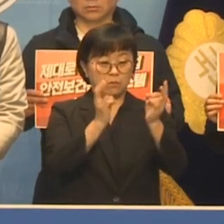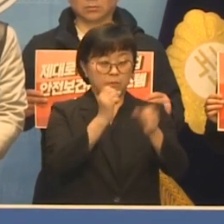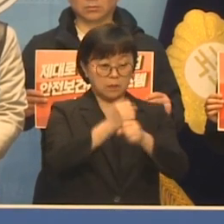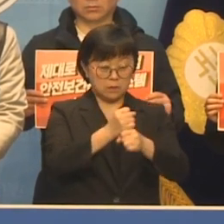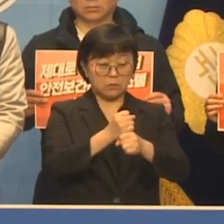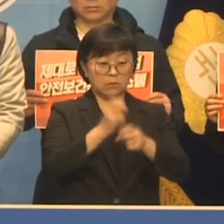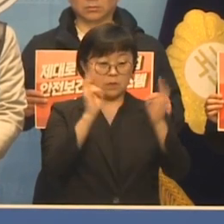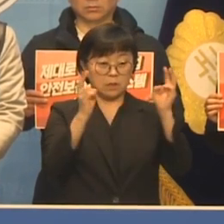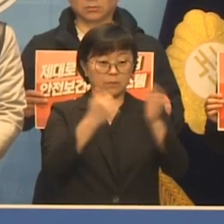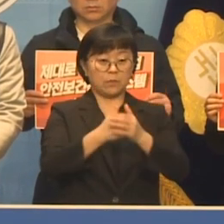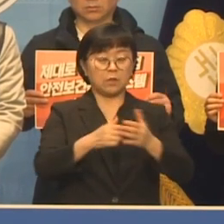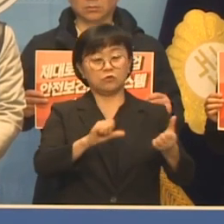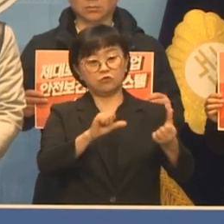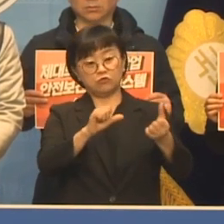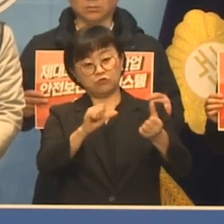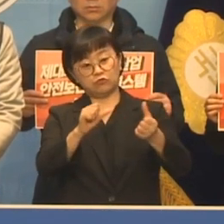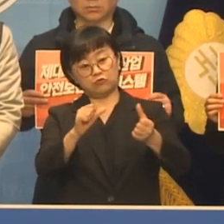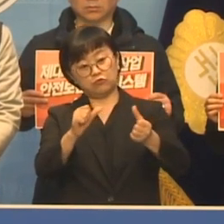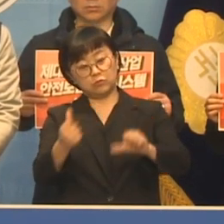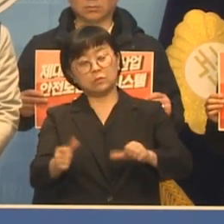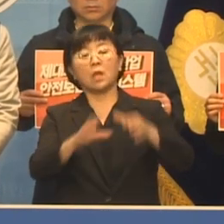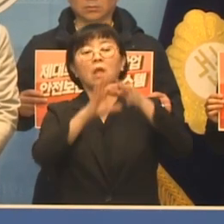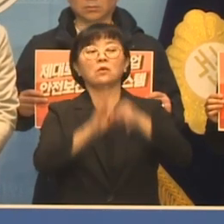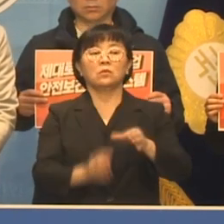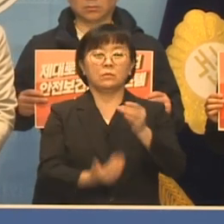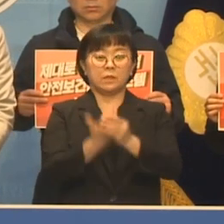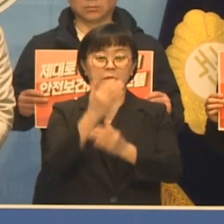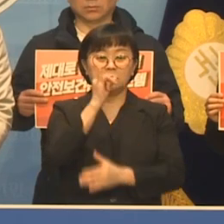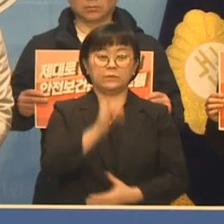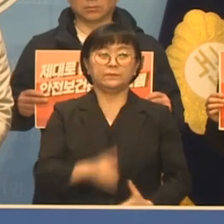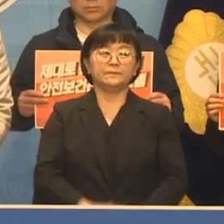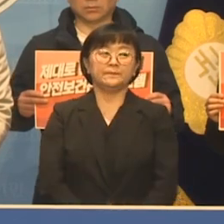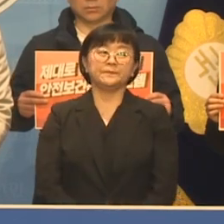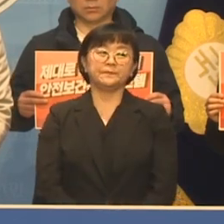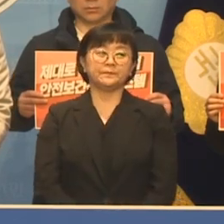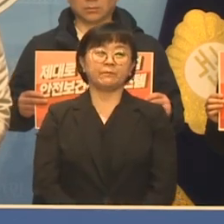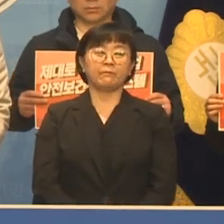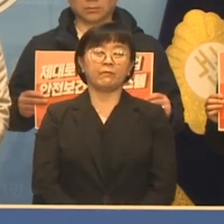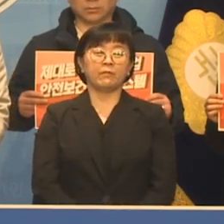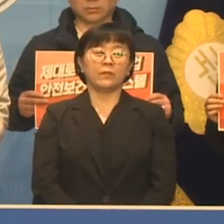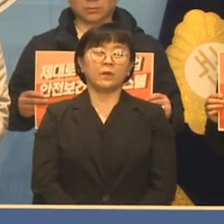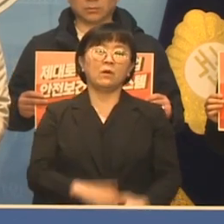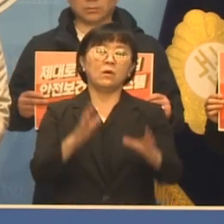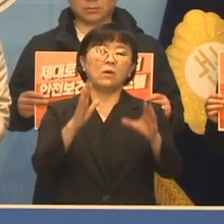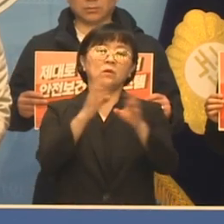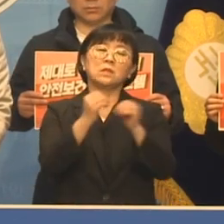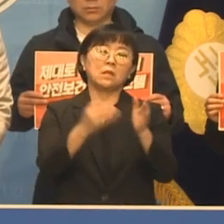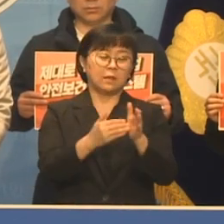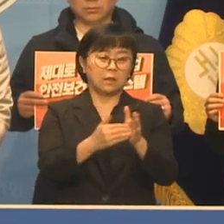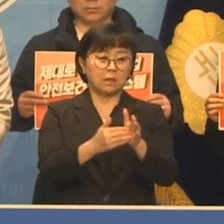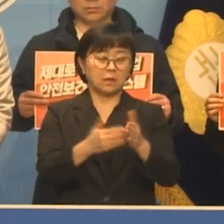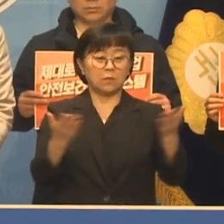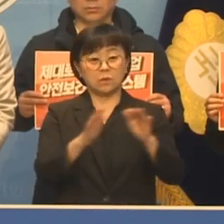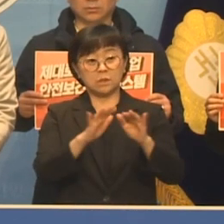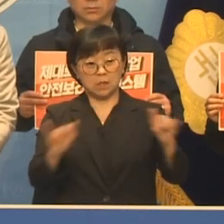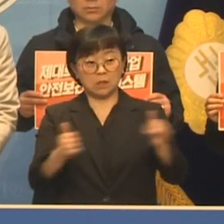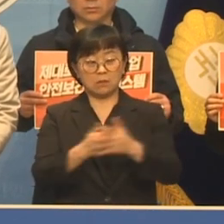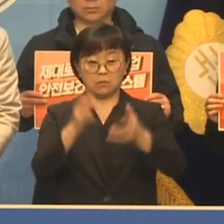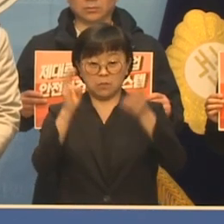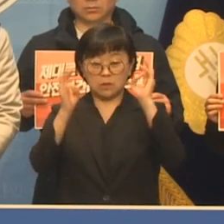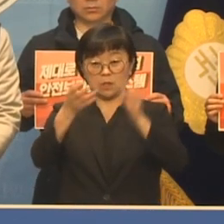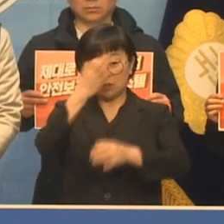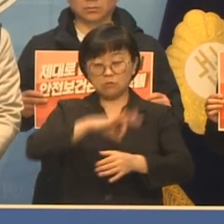죽음의 먹구름이 거치지 않고 있는 것이 현실입니다. 언제까지 노동자들이 기업의